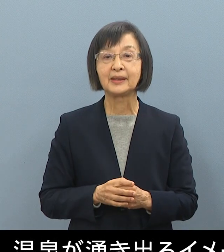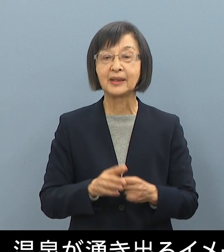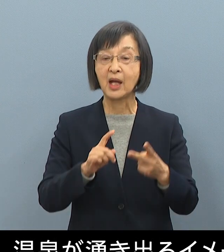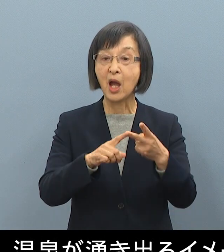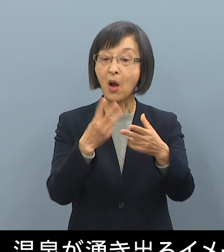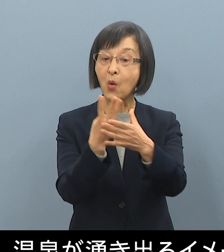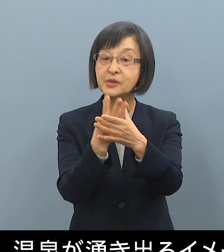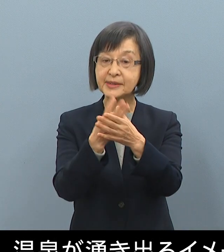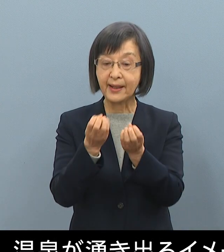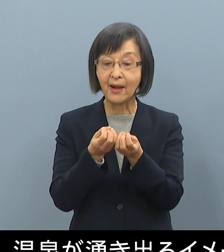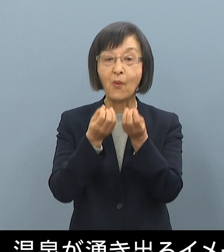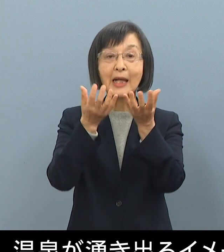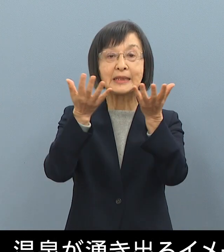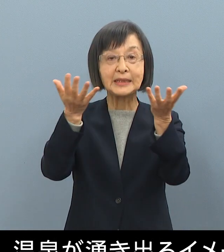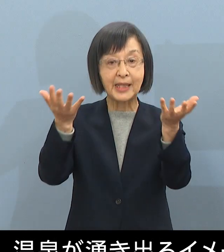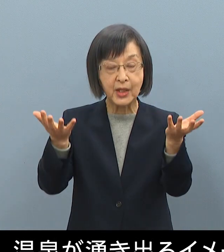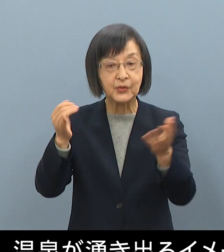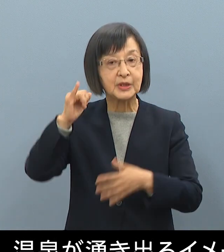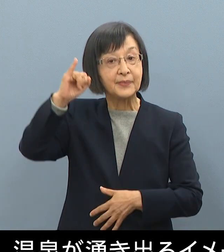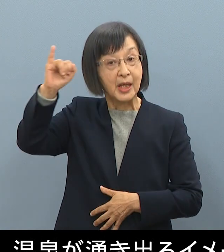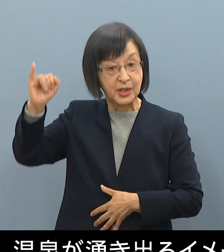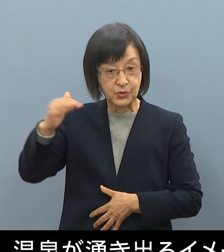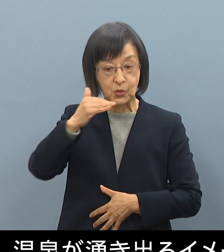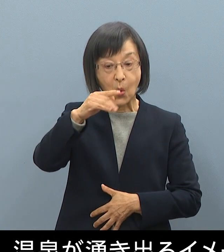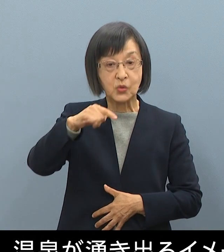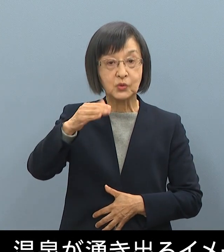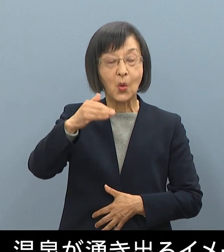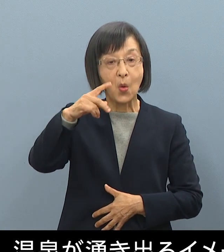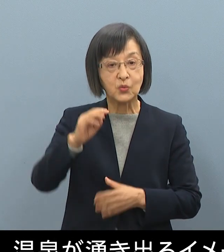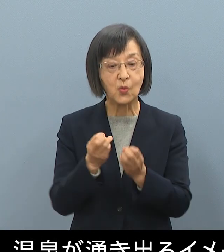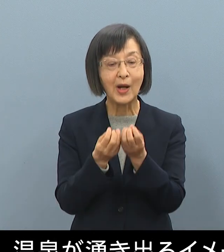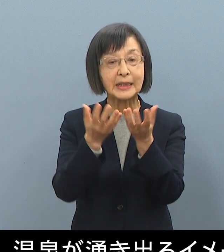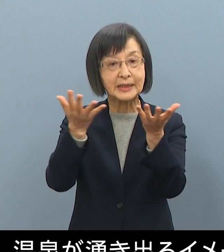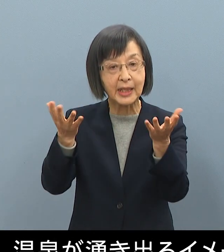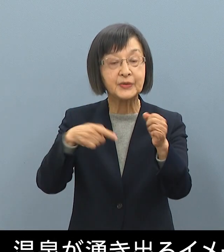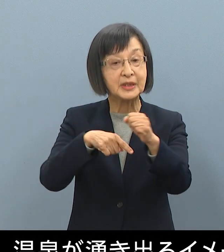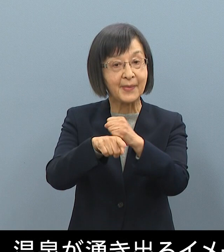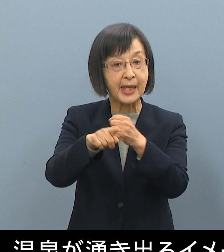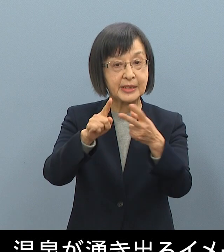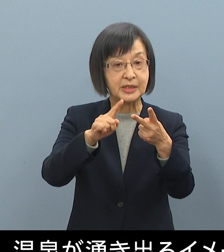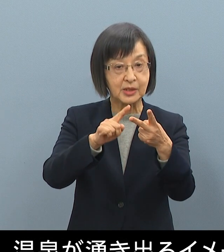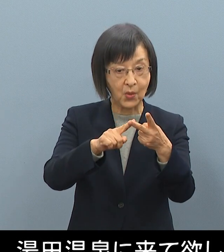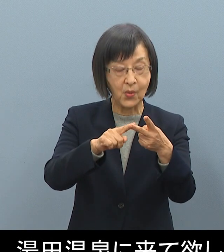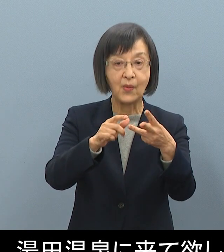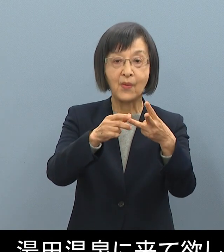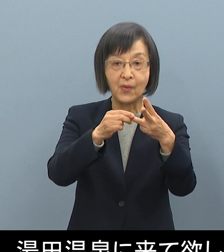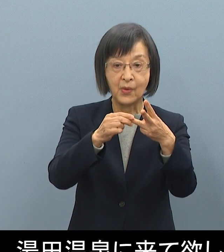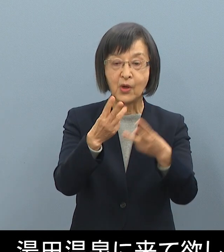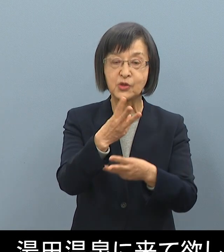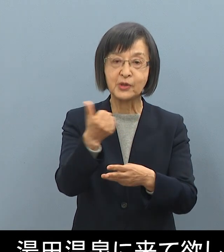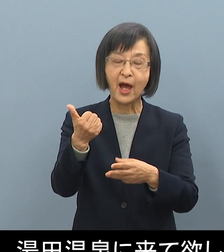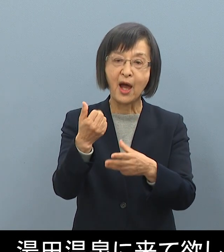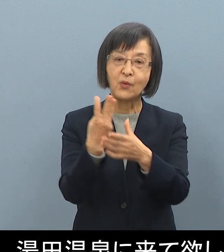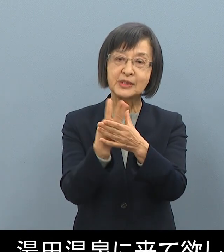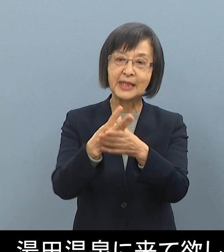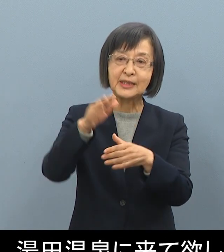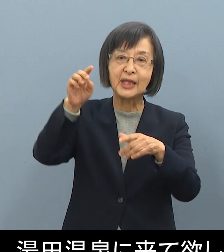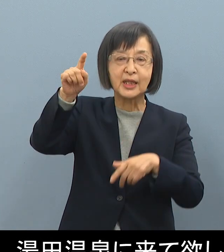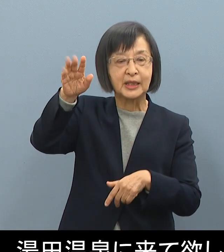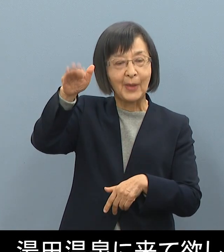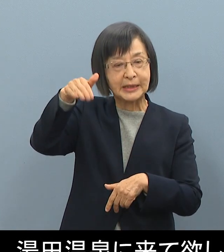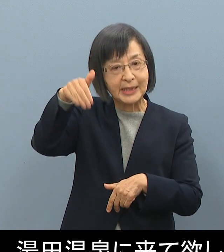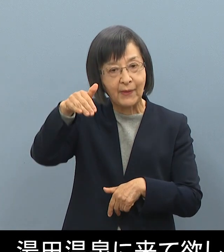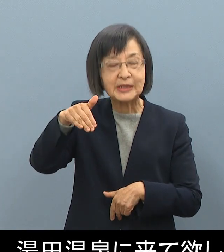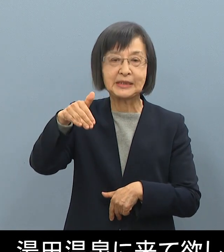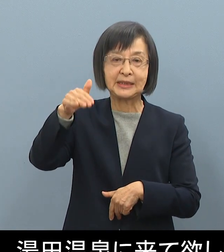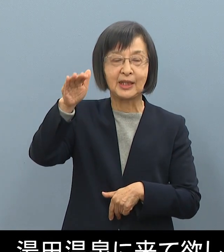温泉が湧き出るイメージ、コンコンと湧き出るといった温泉のイメージに加えまして、湯田温泉に来てほしい、どうぞおいで